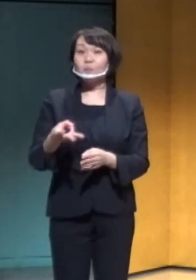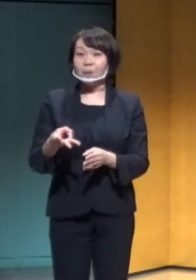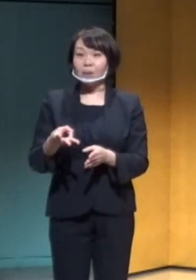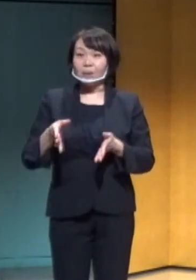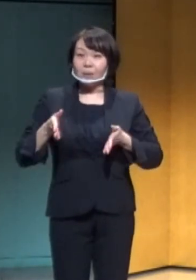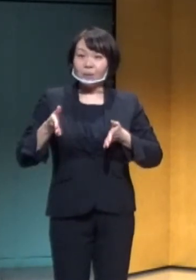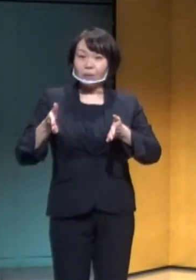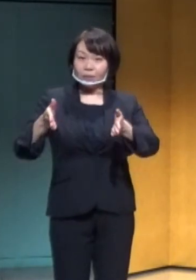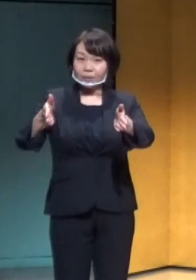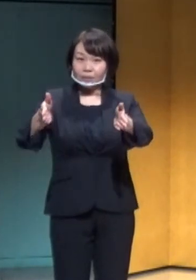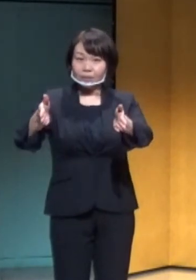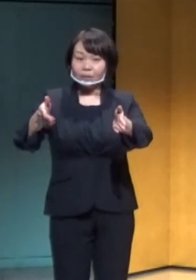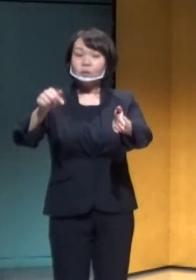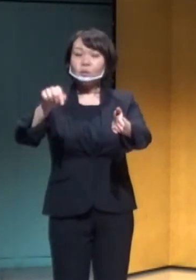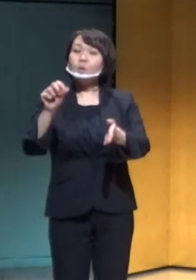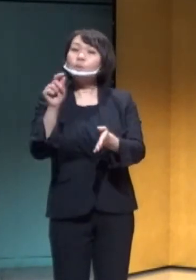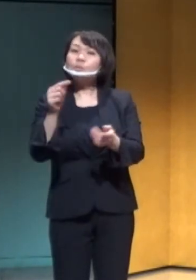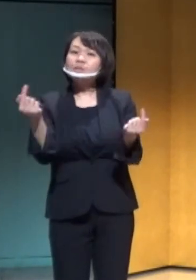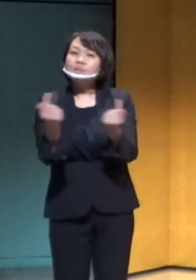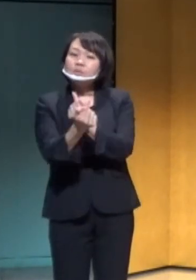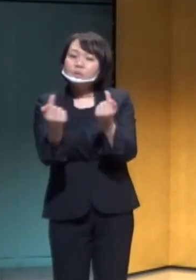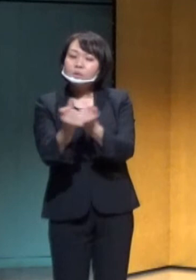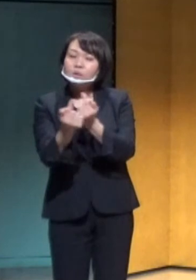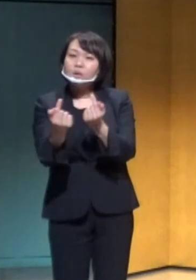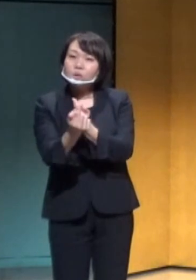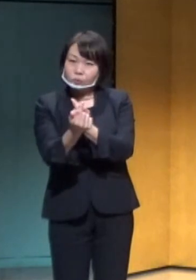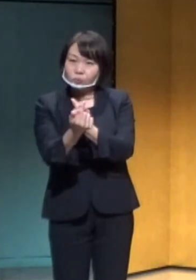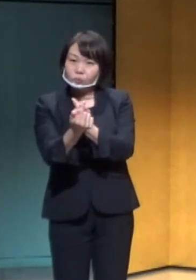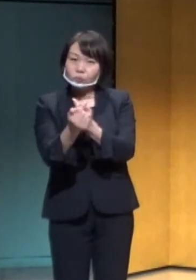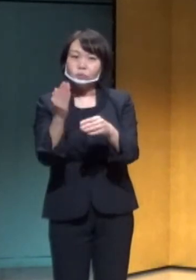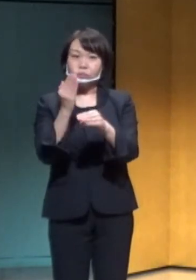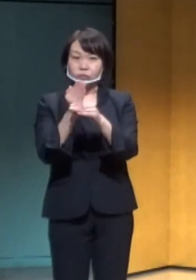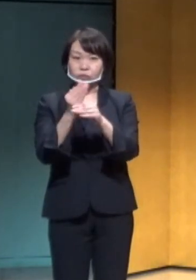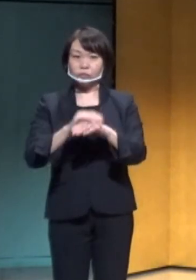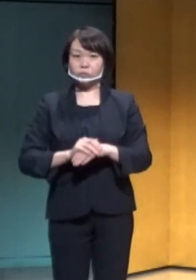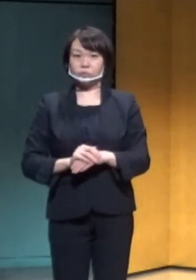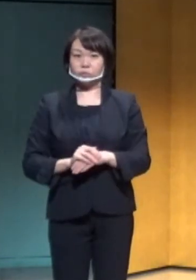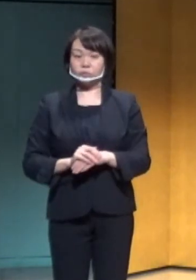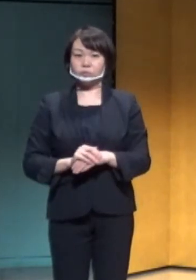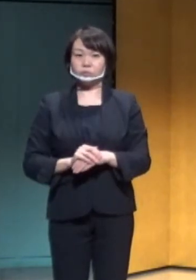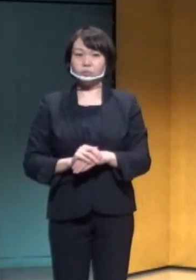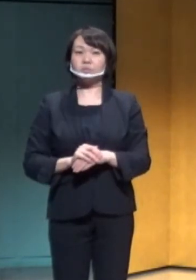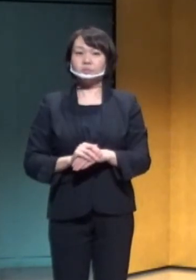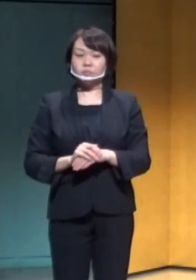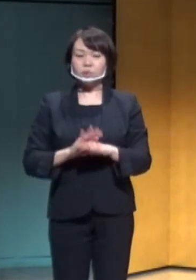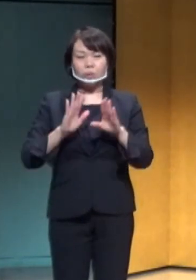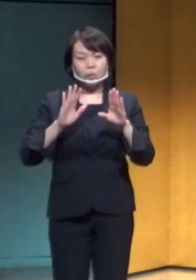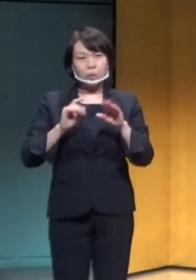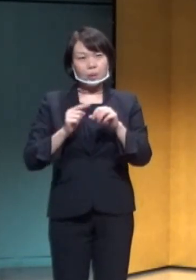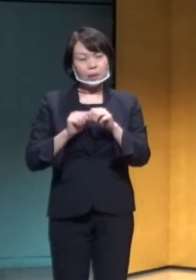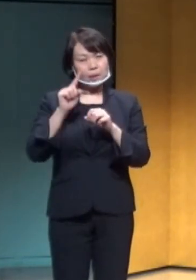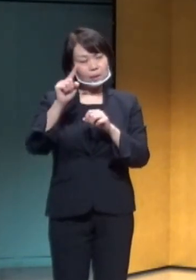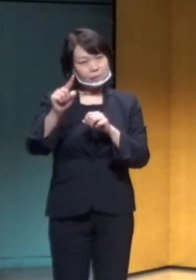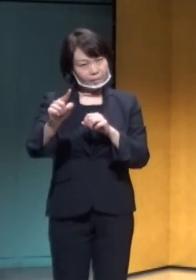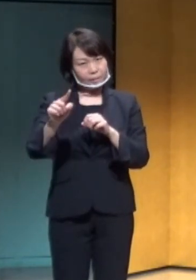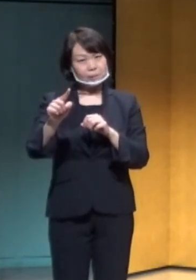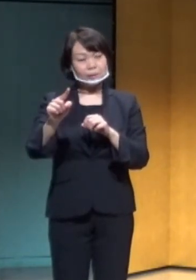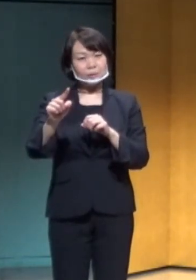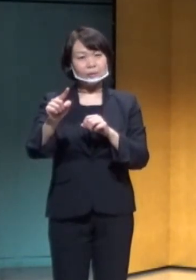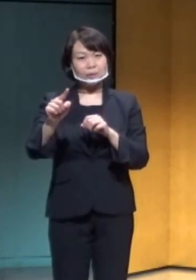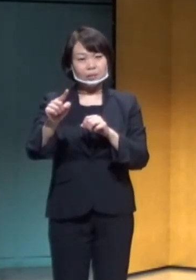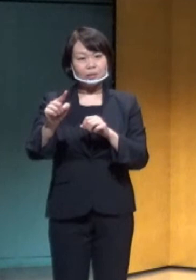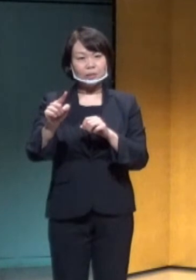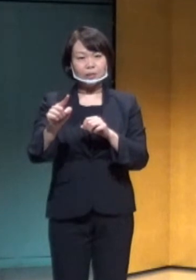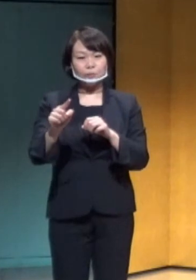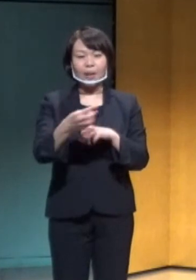現在地盤改良工事が進められております。令和4年度には異業堤、柳瀬川